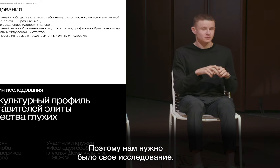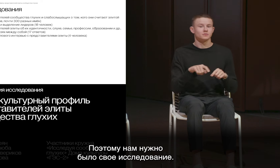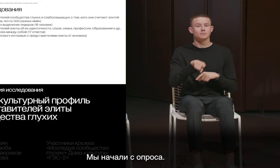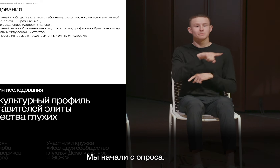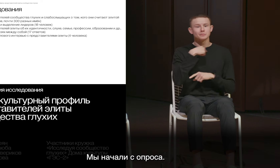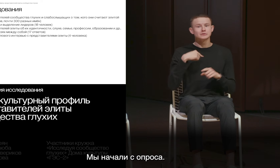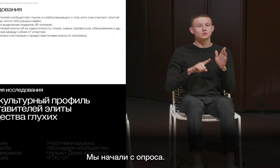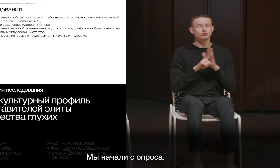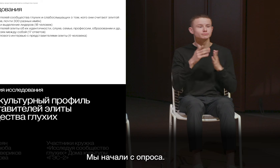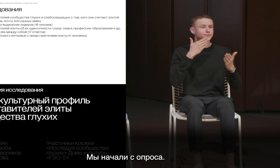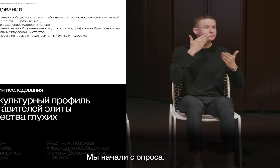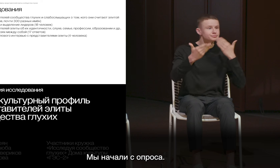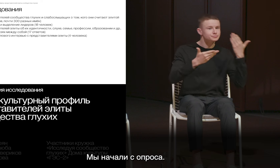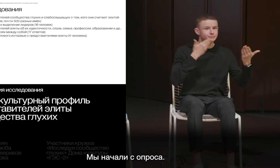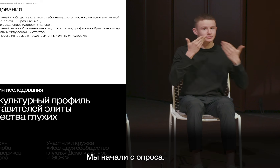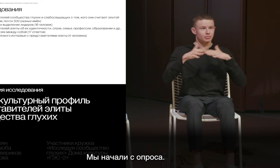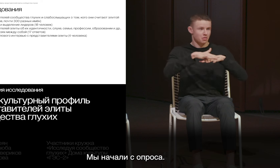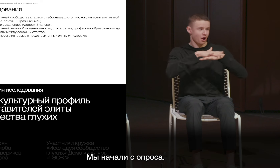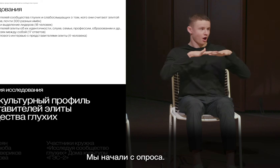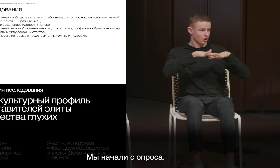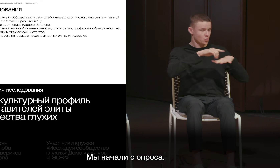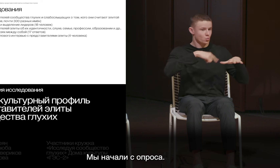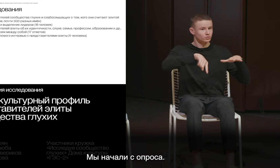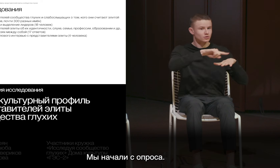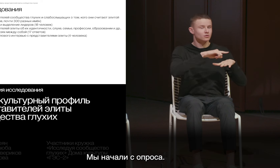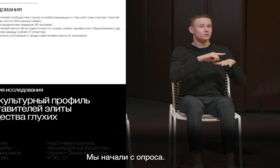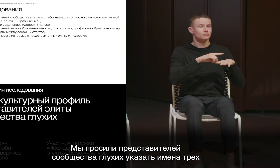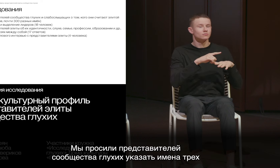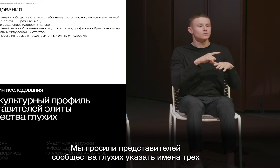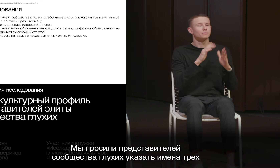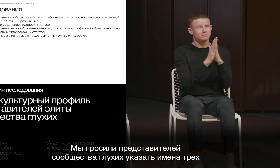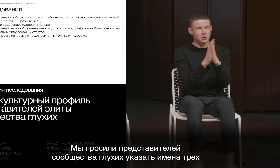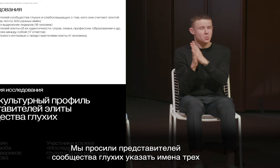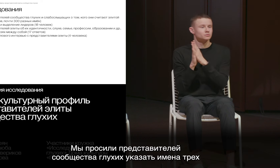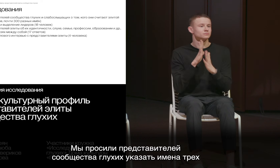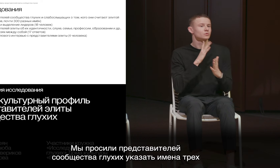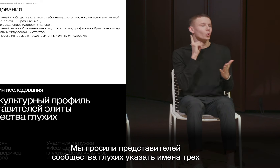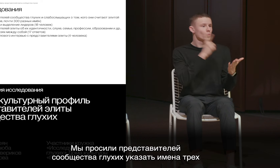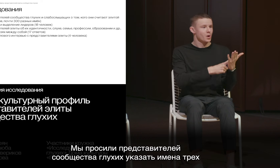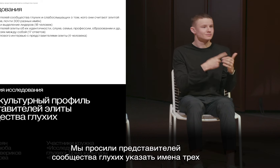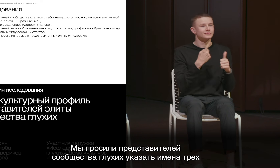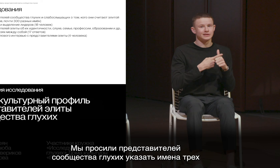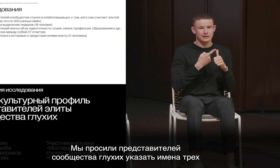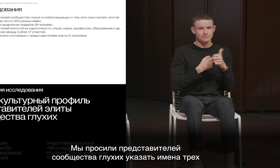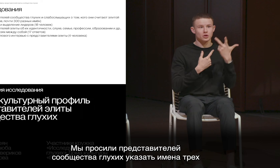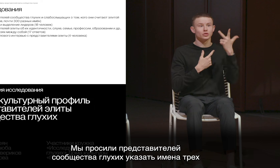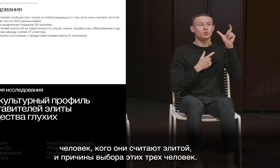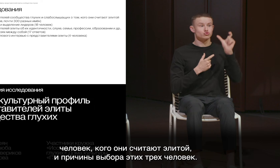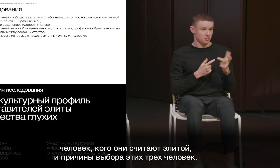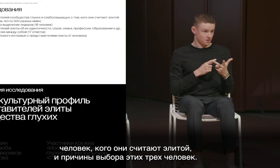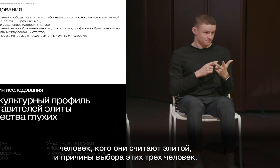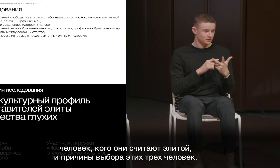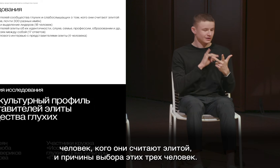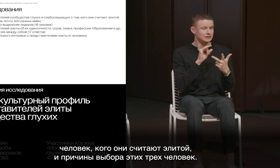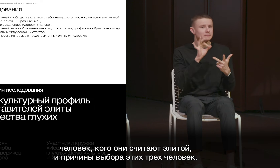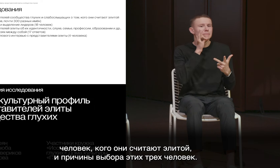было провести свое исследование. Мы начали с опроса. Представители сообщества попросили указать имена трех